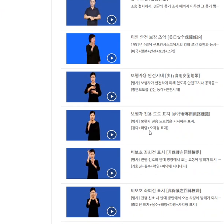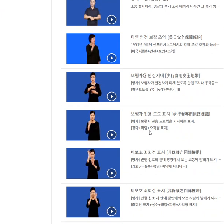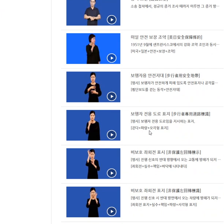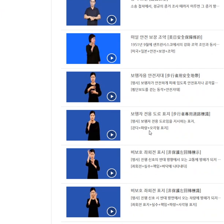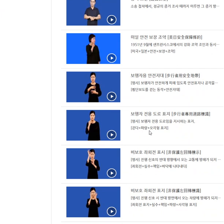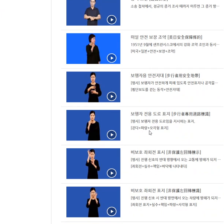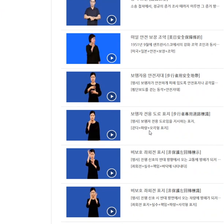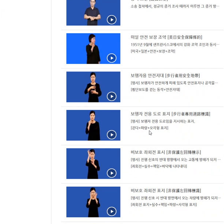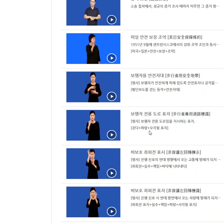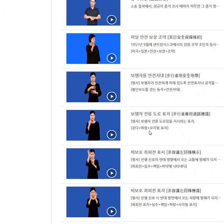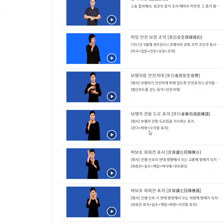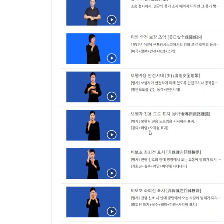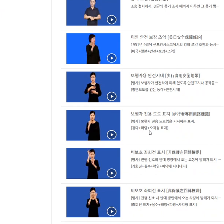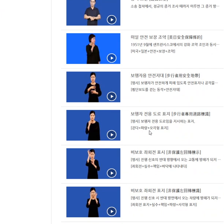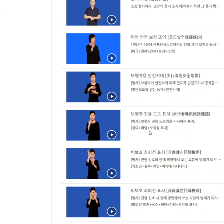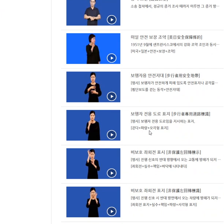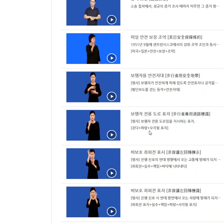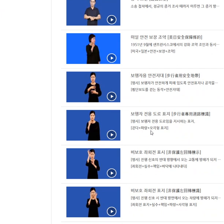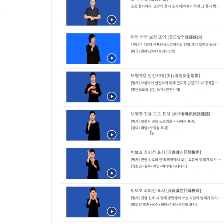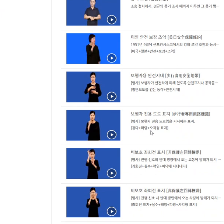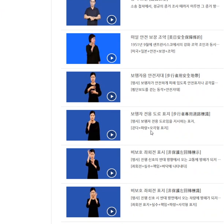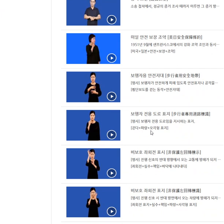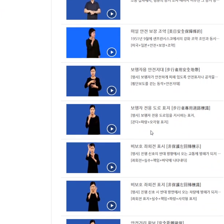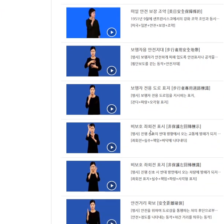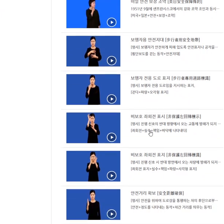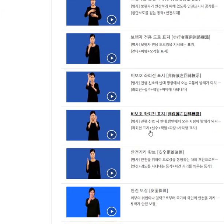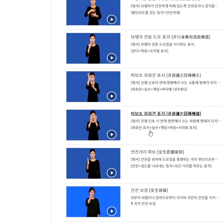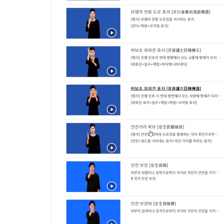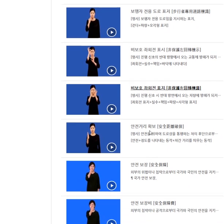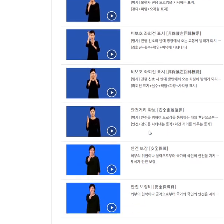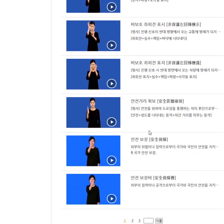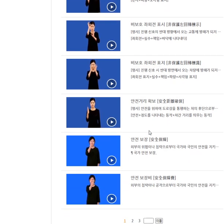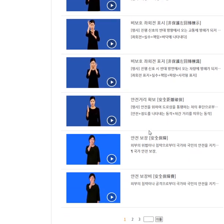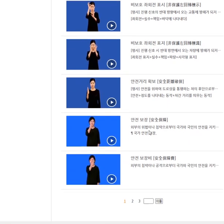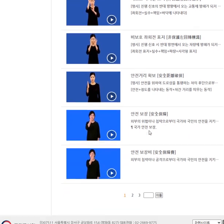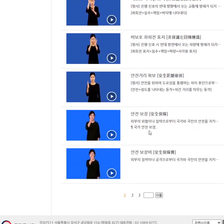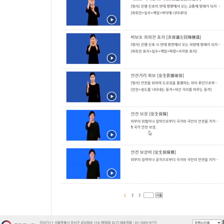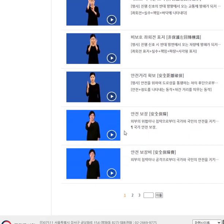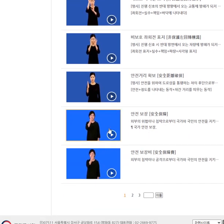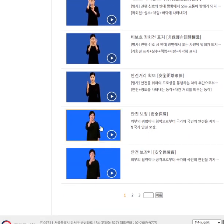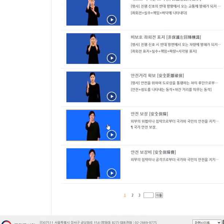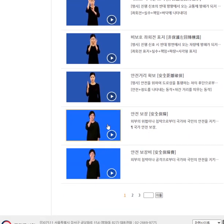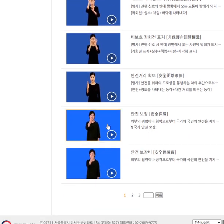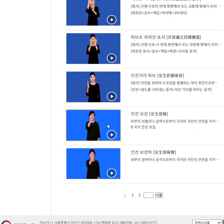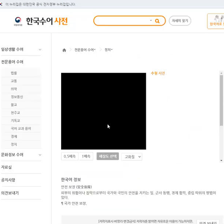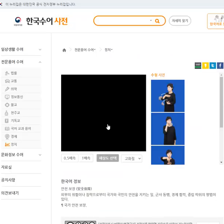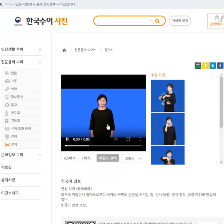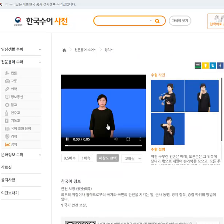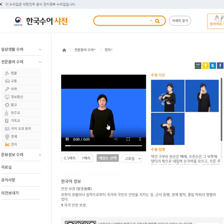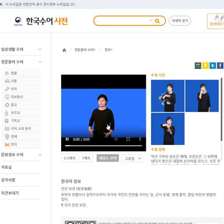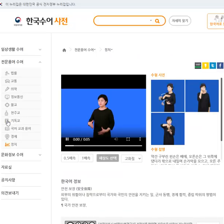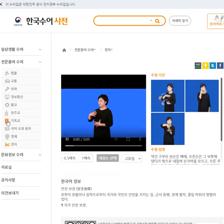그러니까 우리나라를 이렇게 계속 유지하면서 발전시키고 안전 보장,